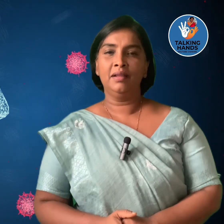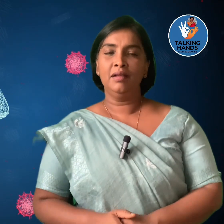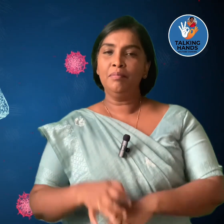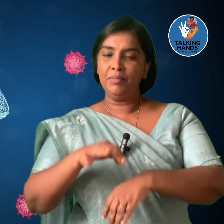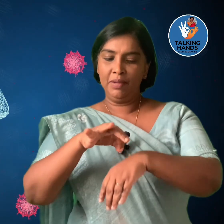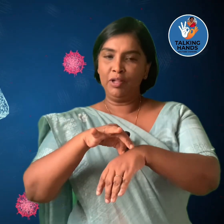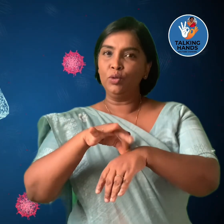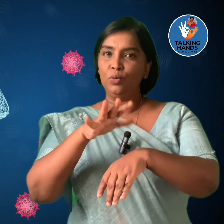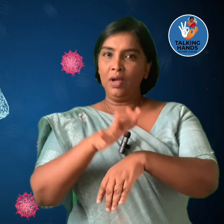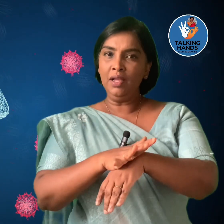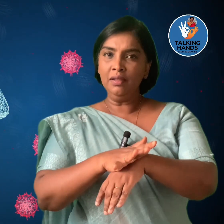මේ මදුරුවා